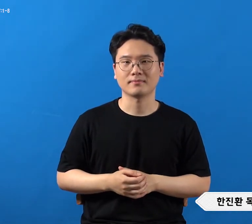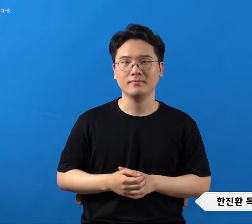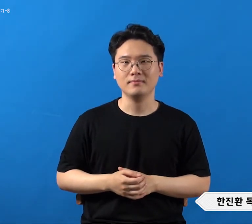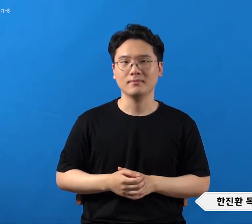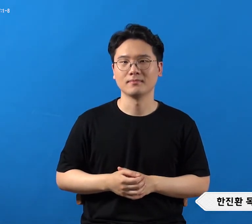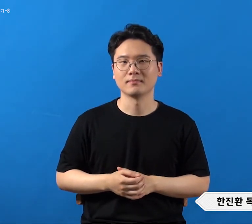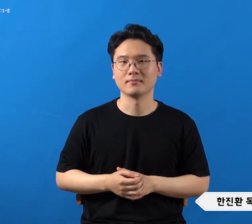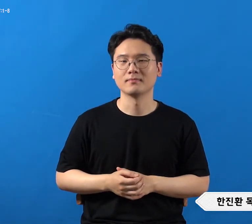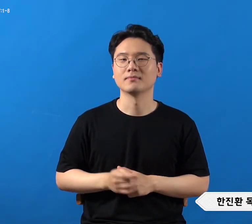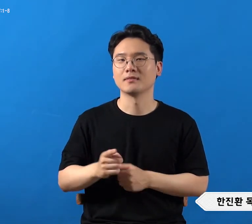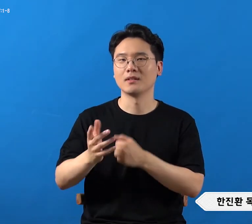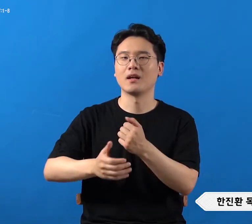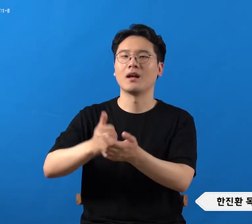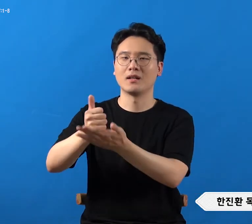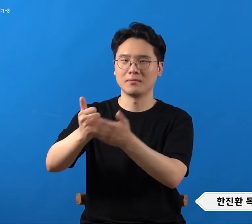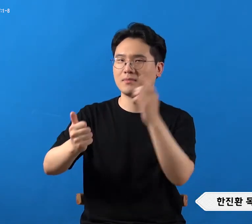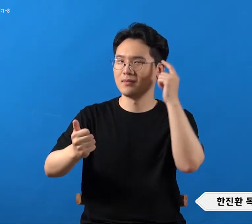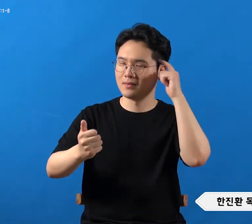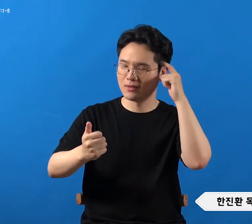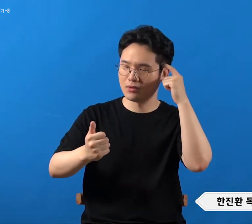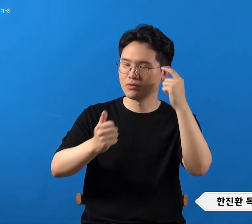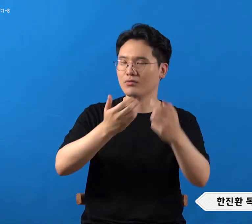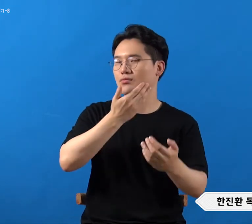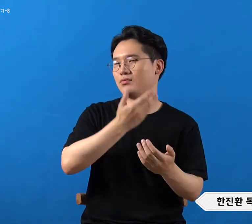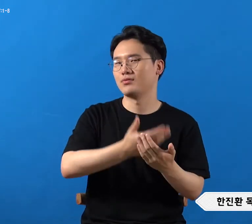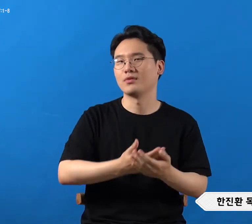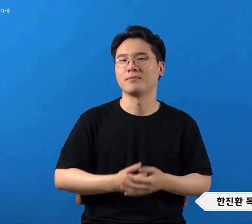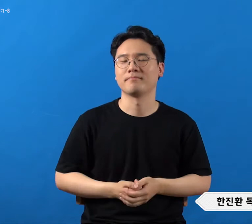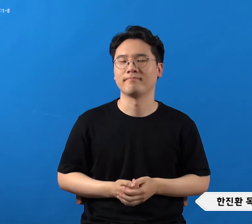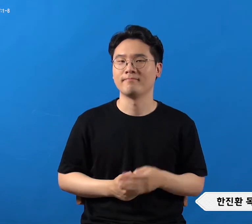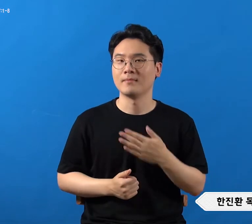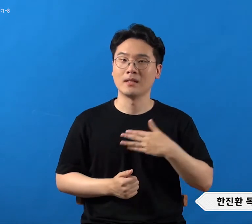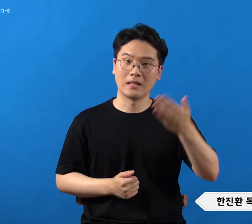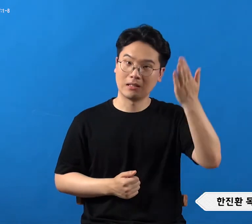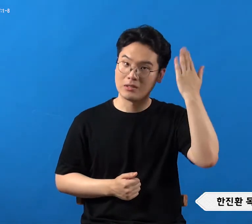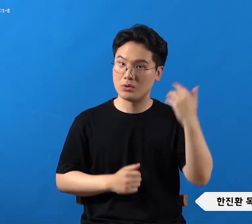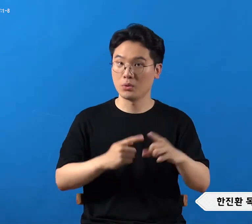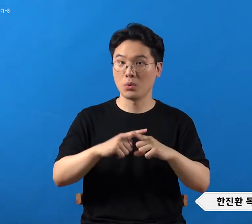그 하나님 개념이 중요하죠. 제가 이전에